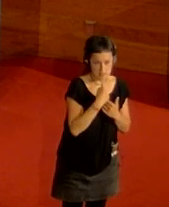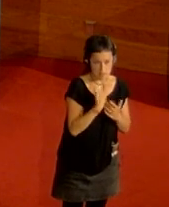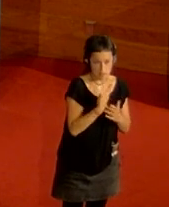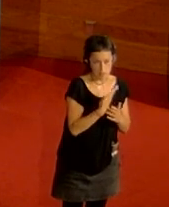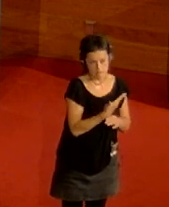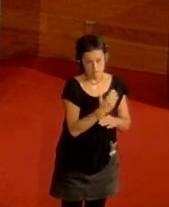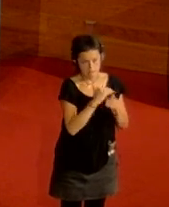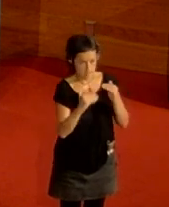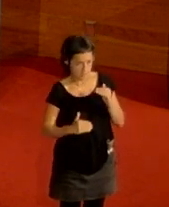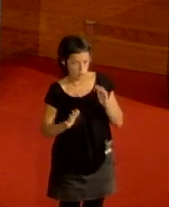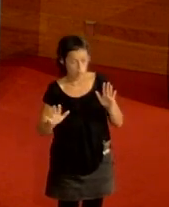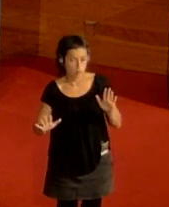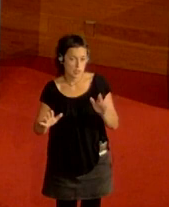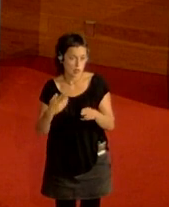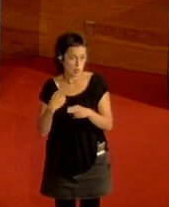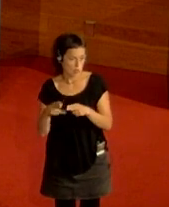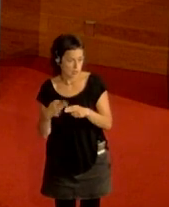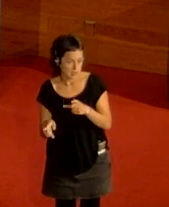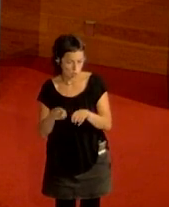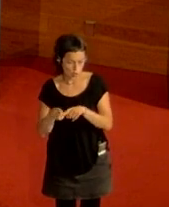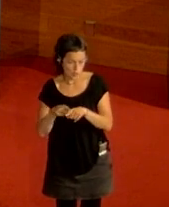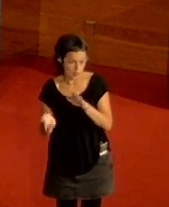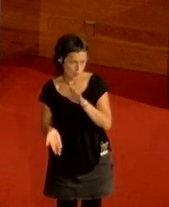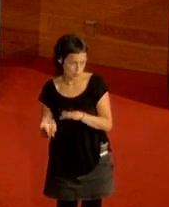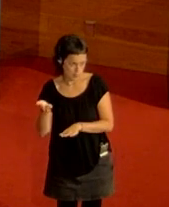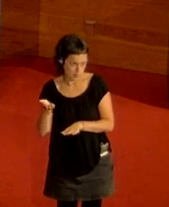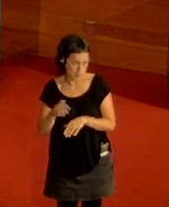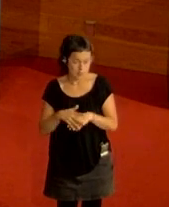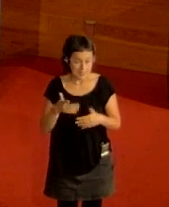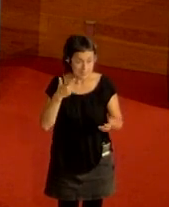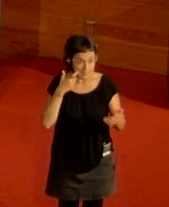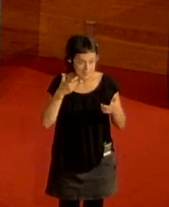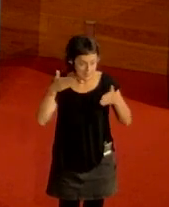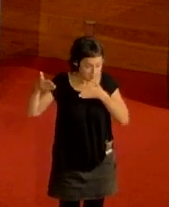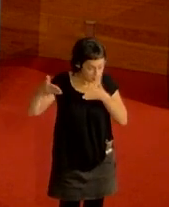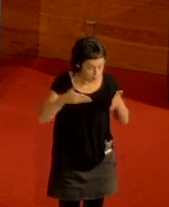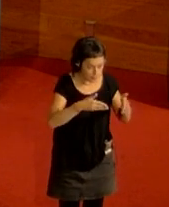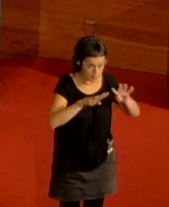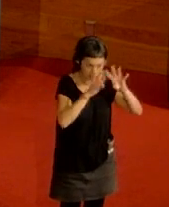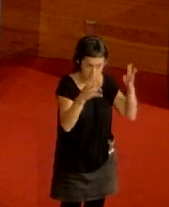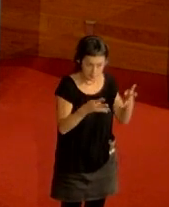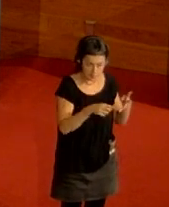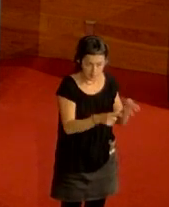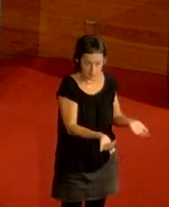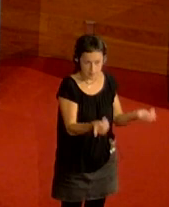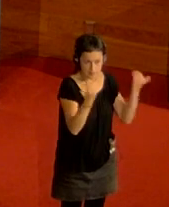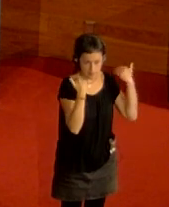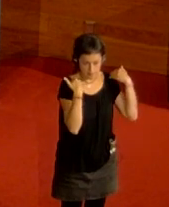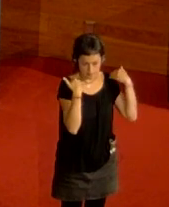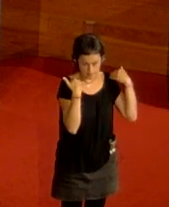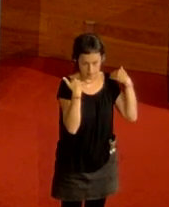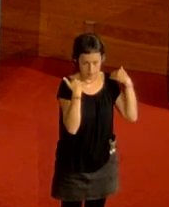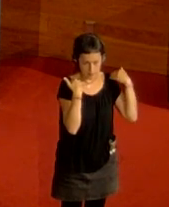crítico Incluso en lo político el arte orientado a internet se ha ocupado en gran medida de visibilizar lo